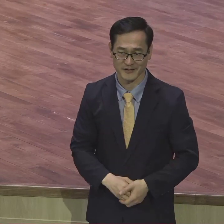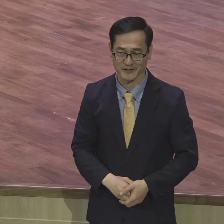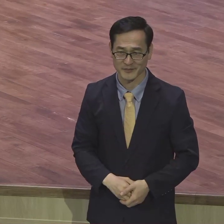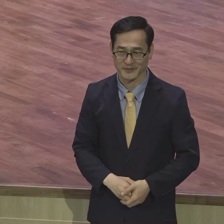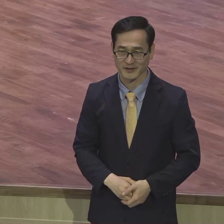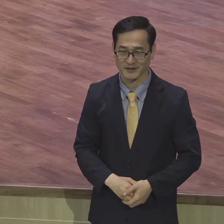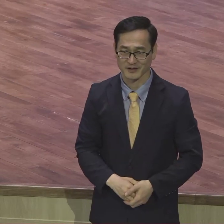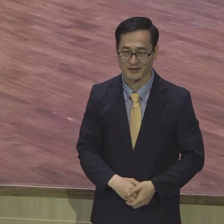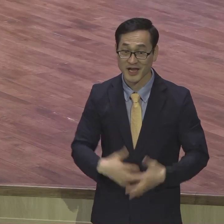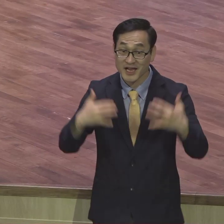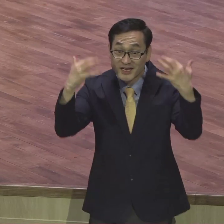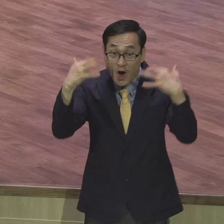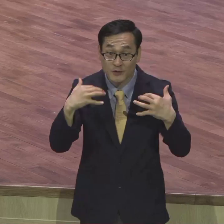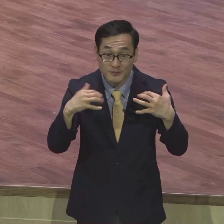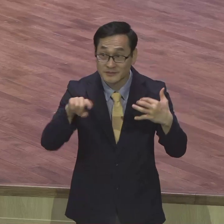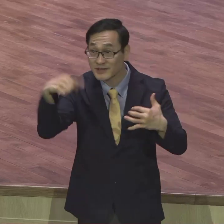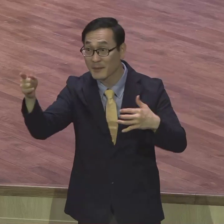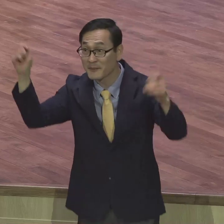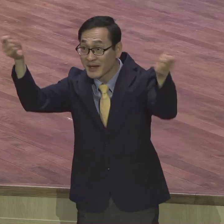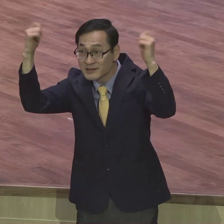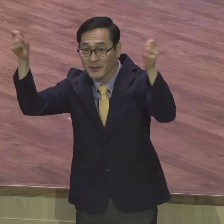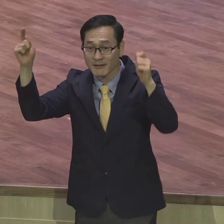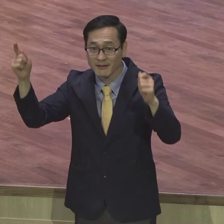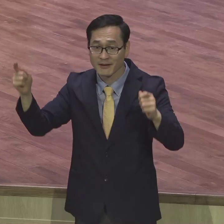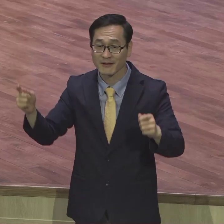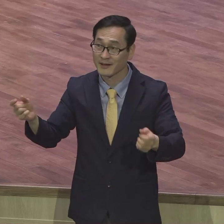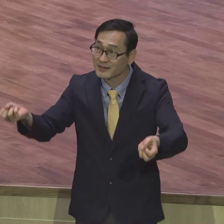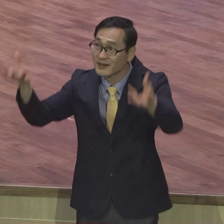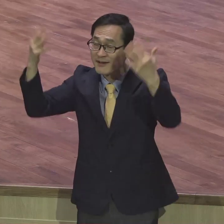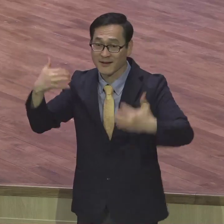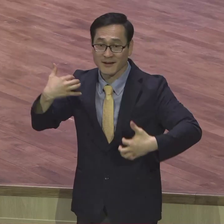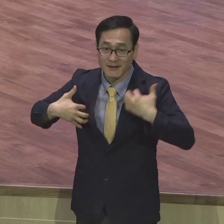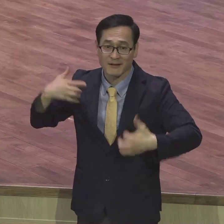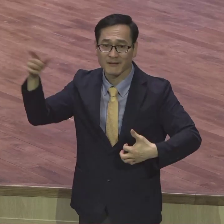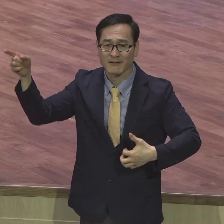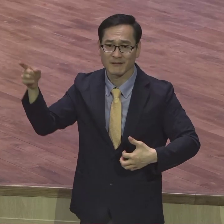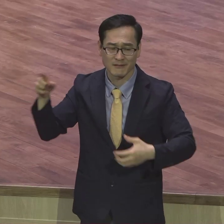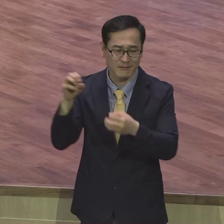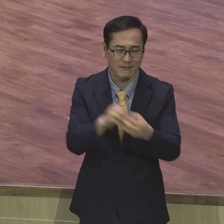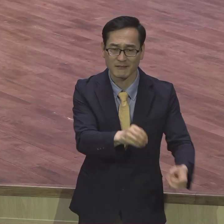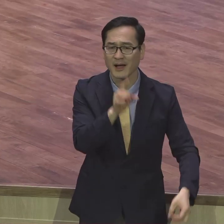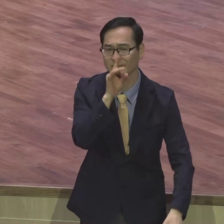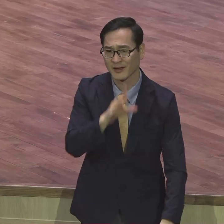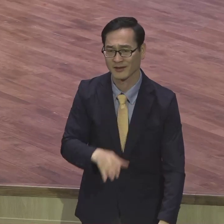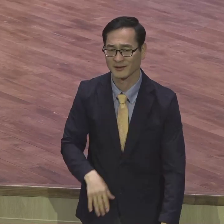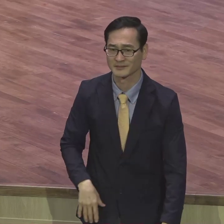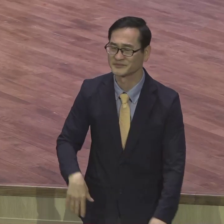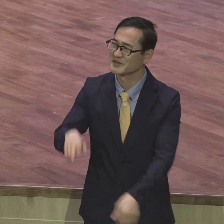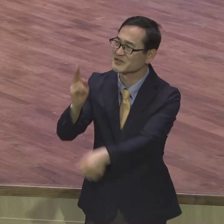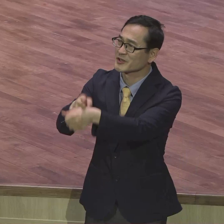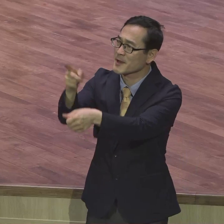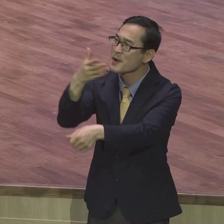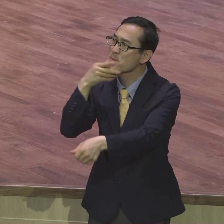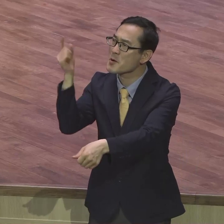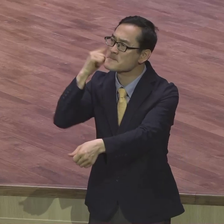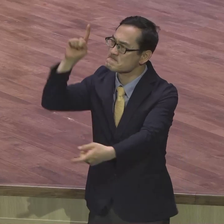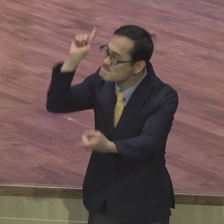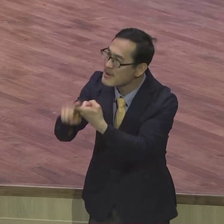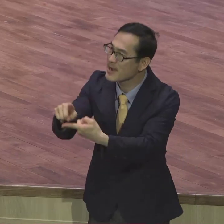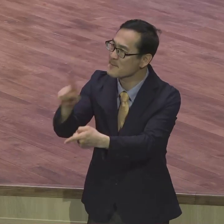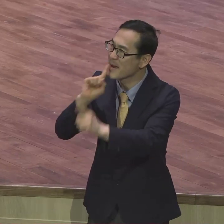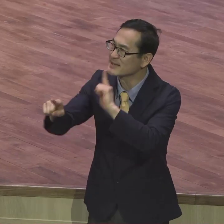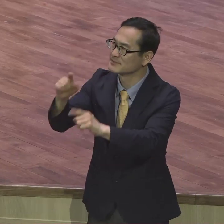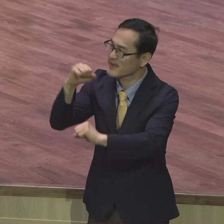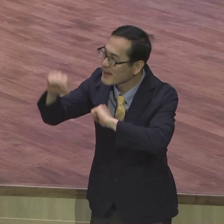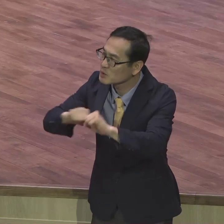되는데 페스티발이 안 돼요. 영적 페스티발이 안 된다고. 우리 선생님은 참 복음적이야. 참